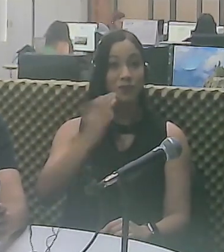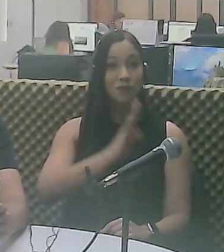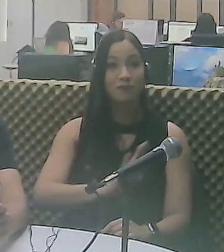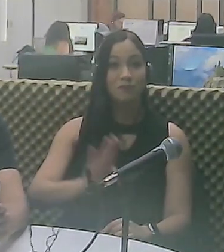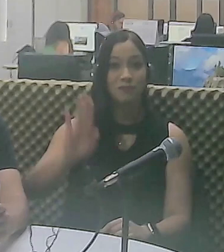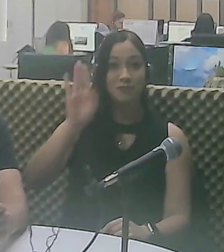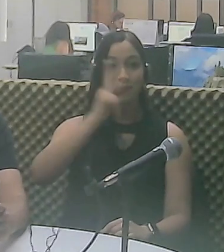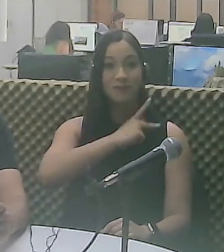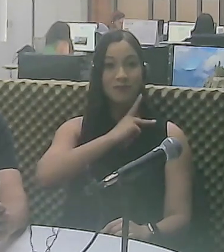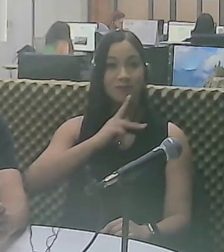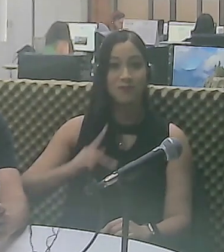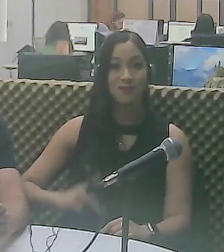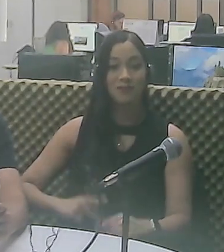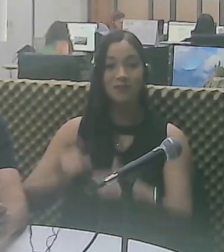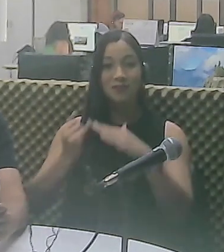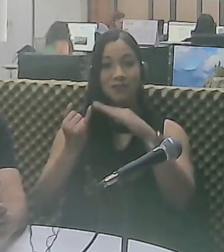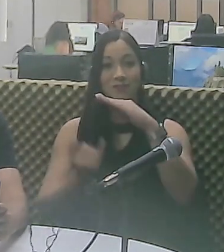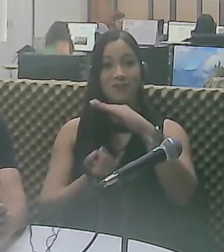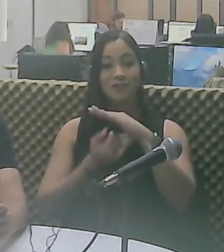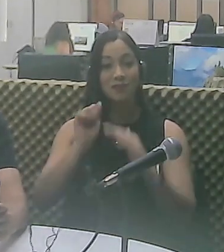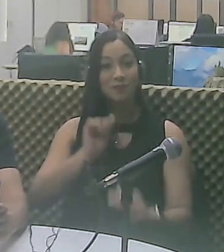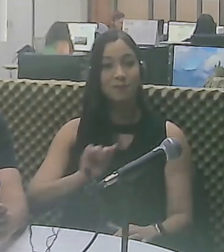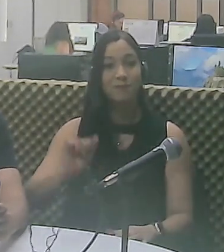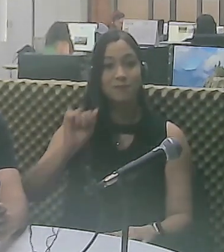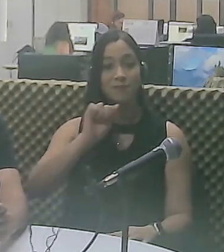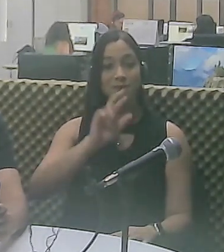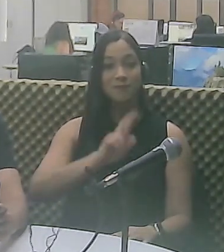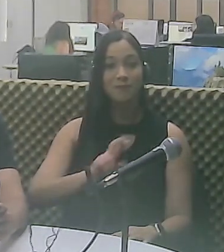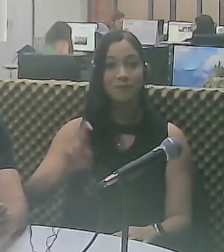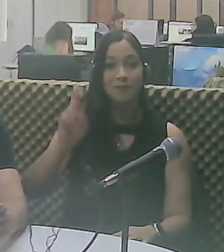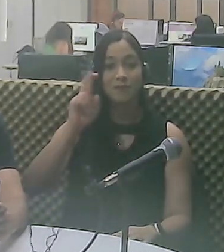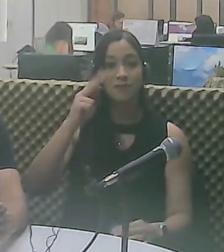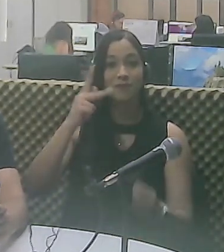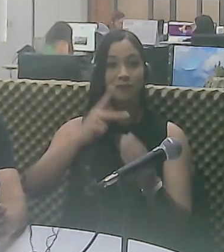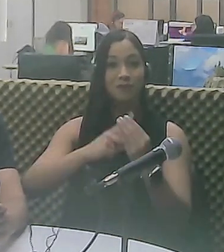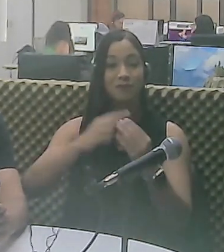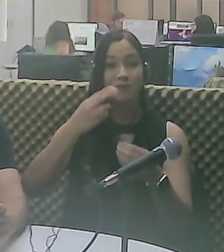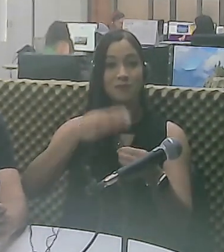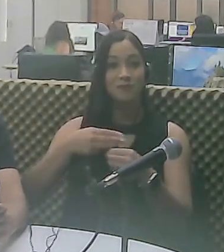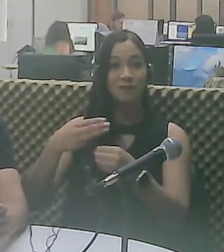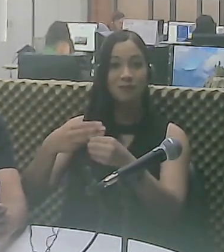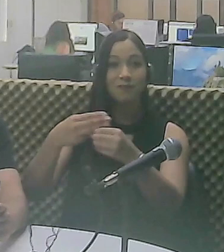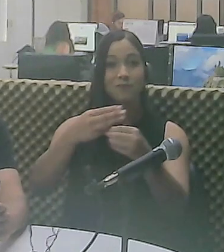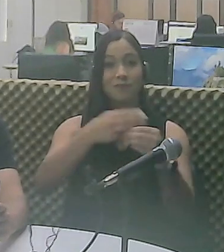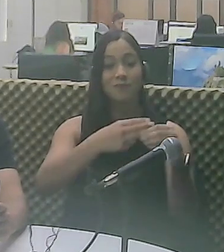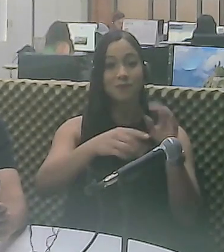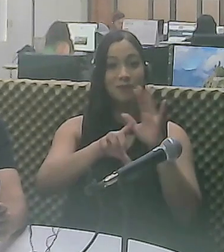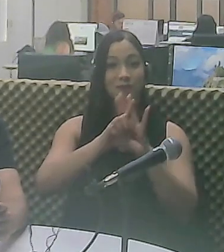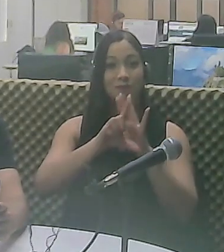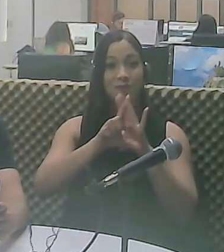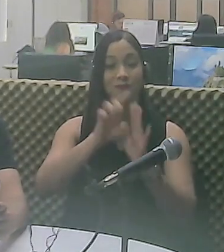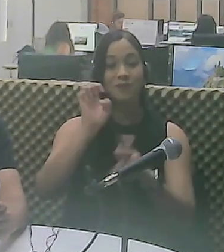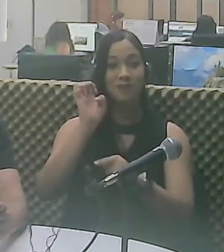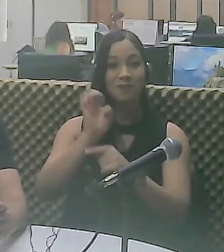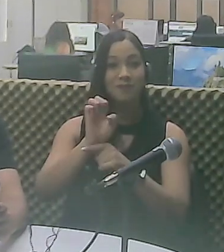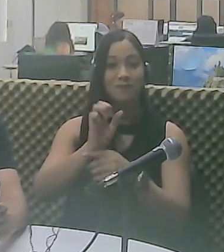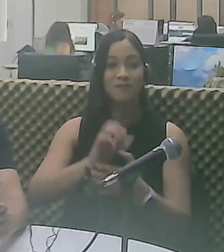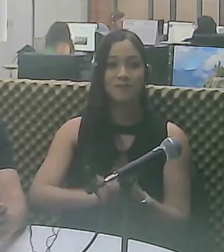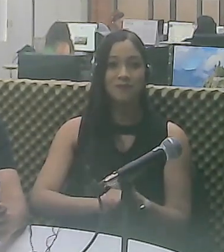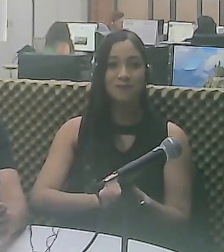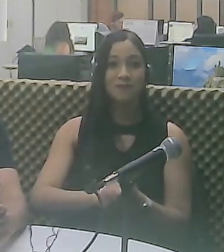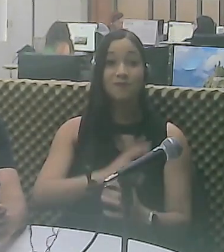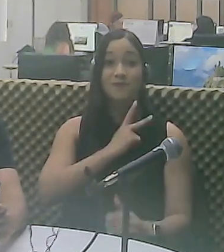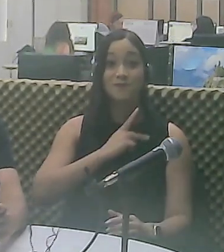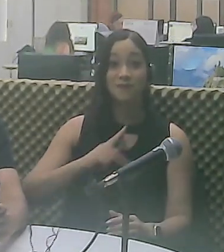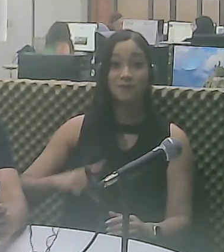mandato como presidente da entidade associativa que representa os procões municipais e legislativos do Estado ele